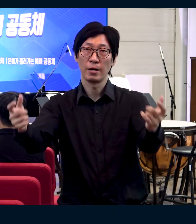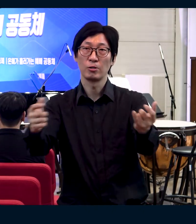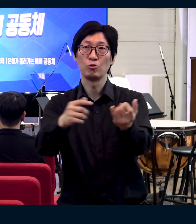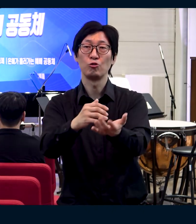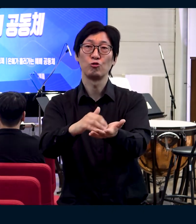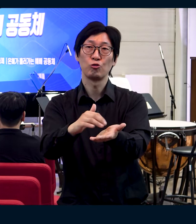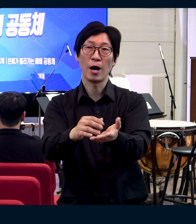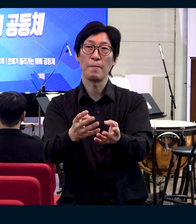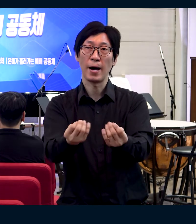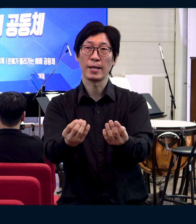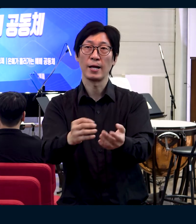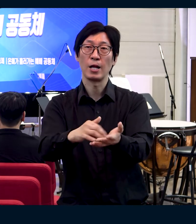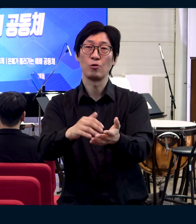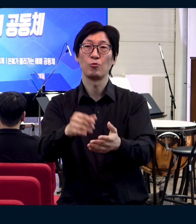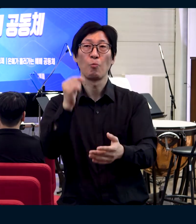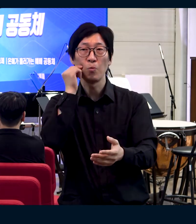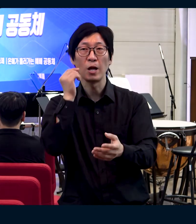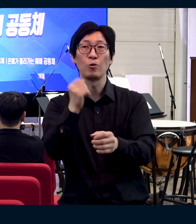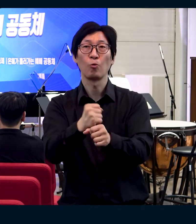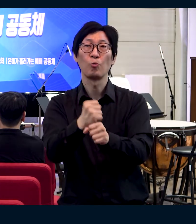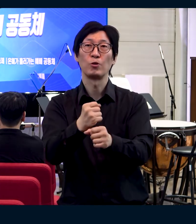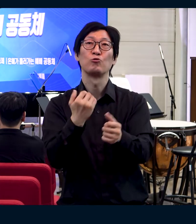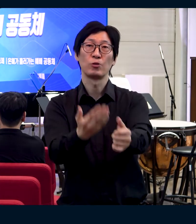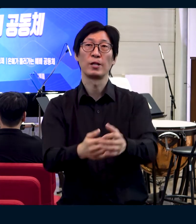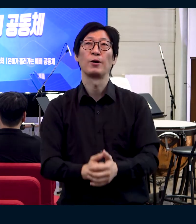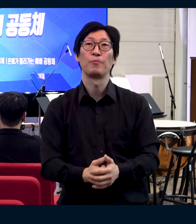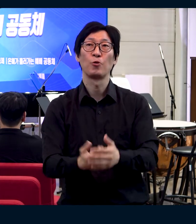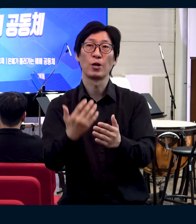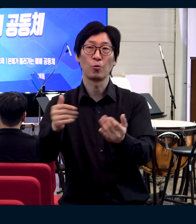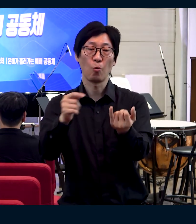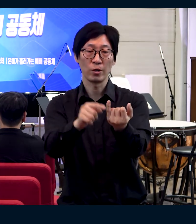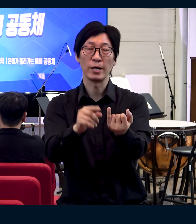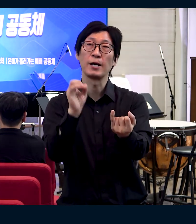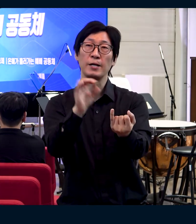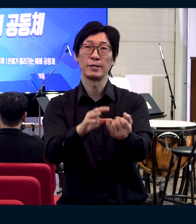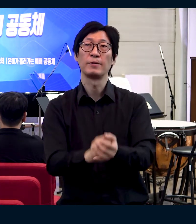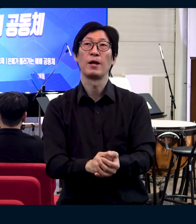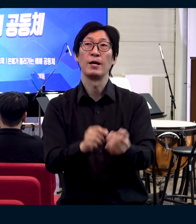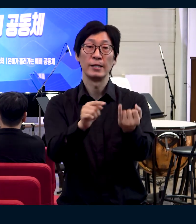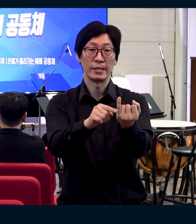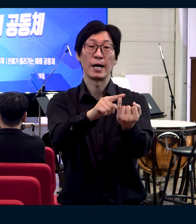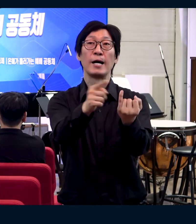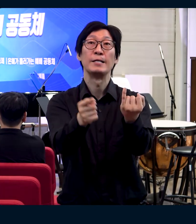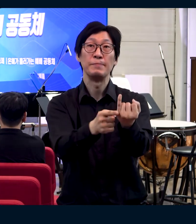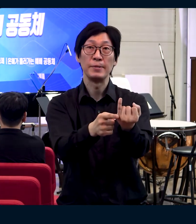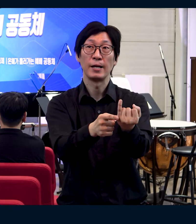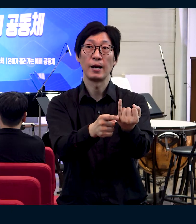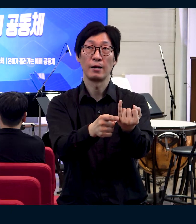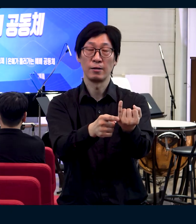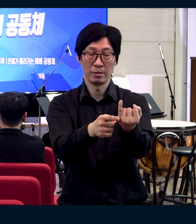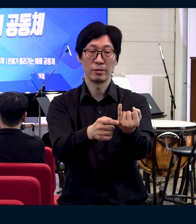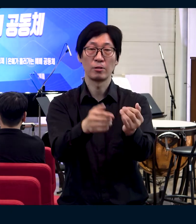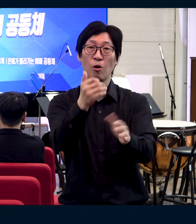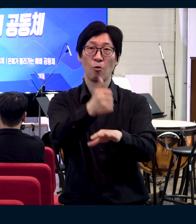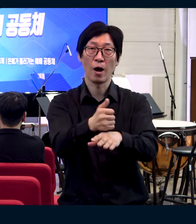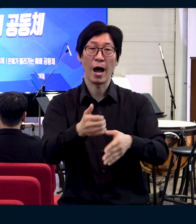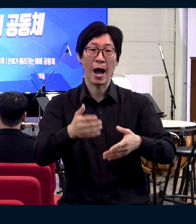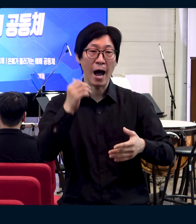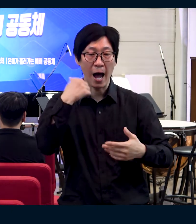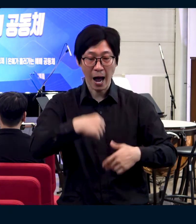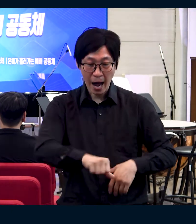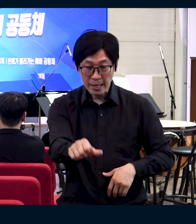크게 번성하여 그 수가 많아 셀 수 없게 하리라. 여호와의 사자가 또 그에게 이르되 내가